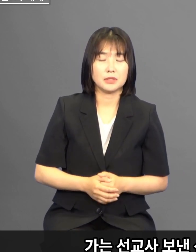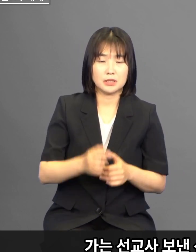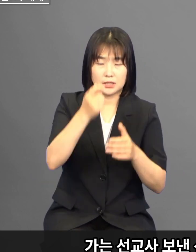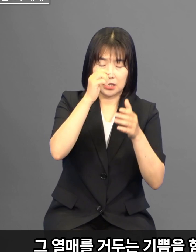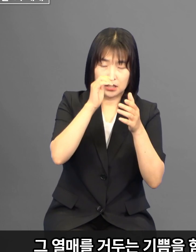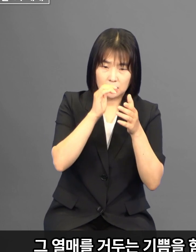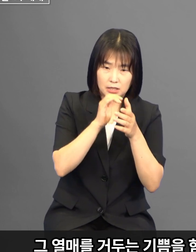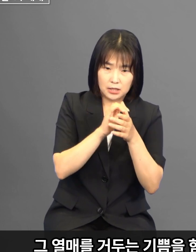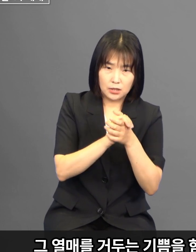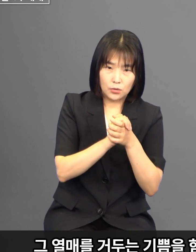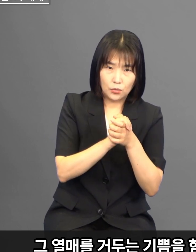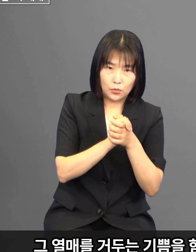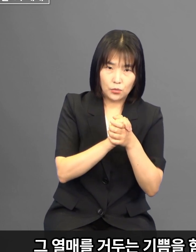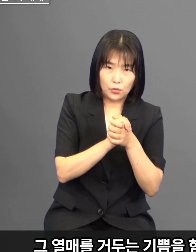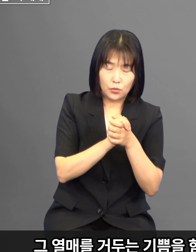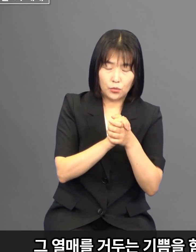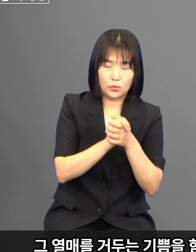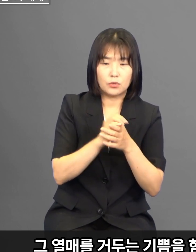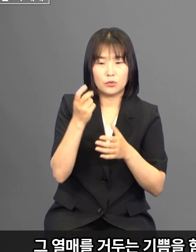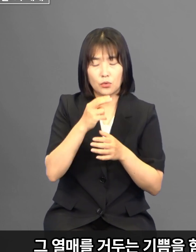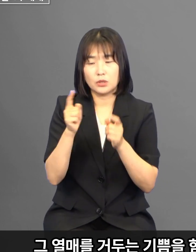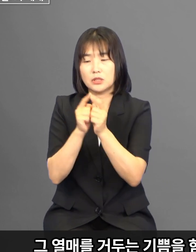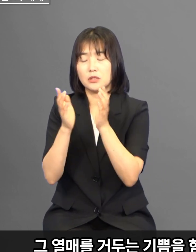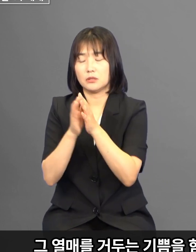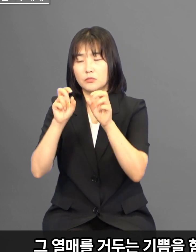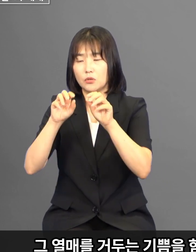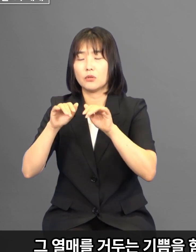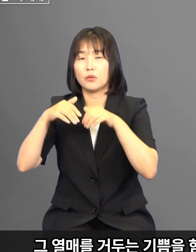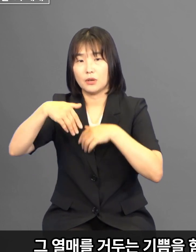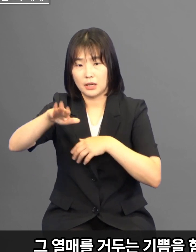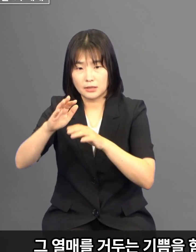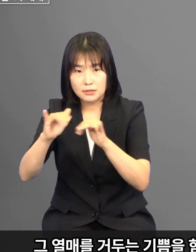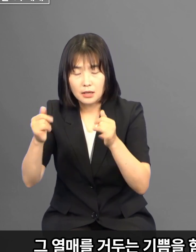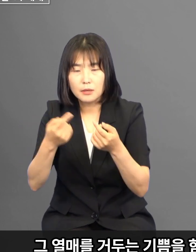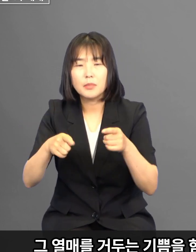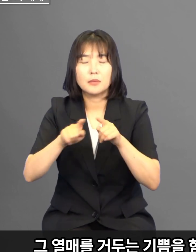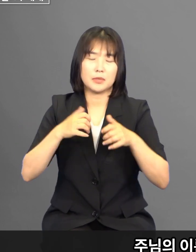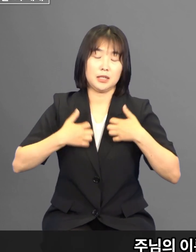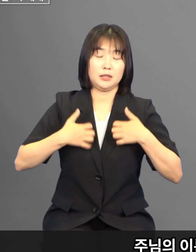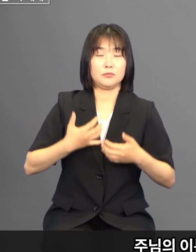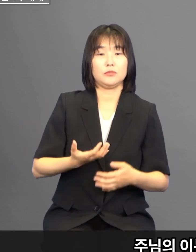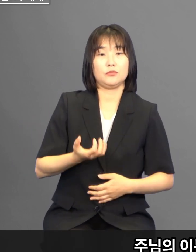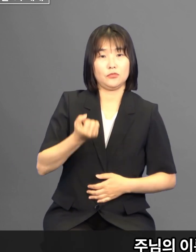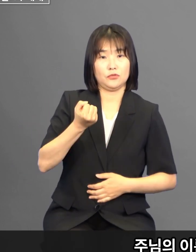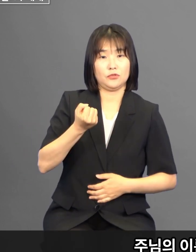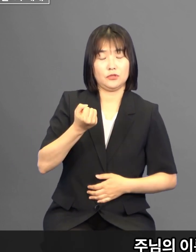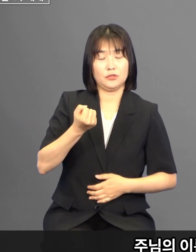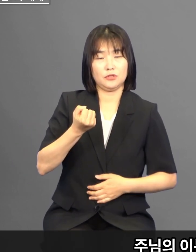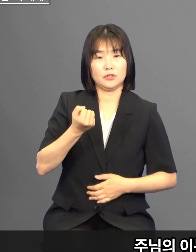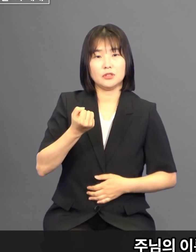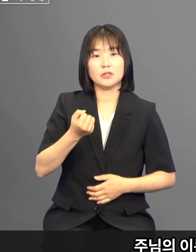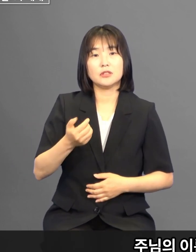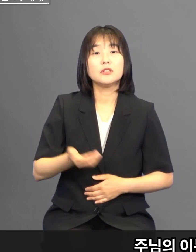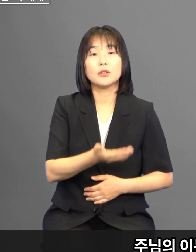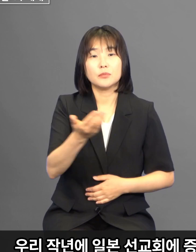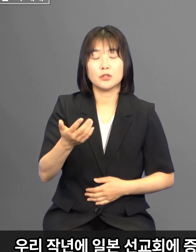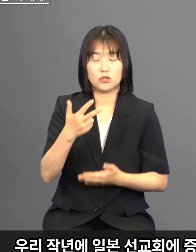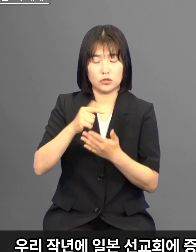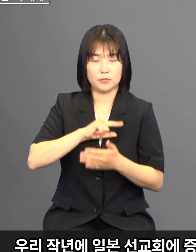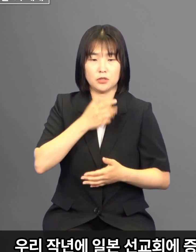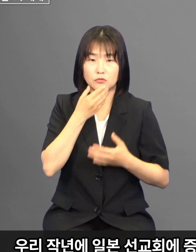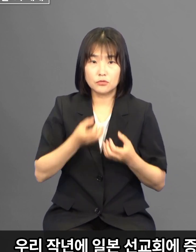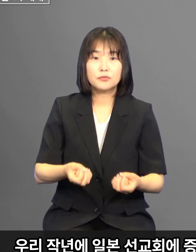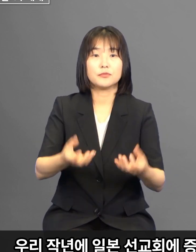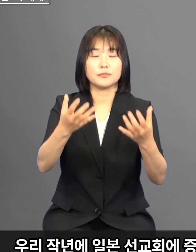자나 그 열매를 거두는 기쁨을 함께 누리는 저와 여러분들이 되시기를 주님의 이름으로 축원드립니다.